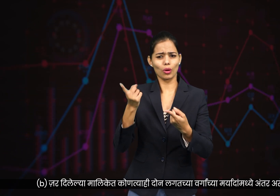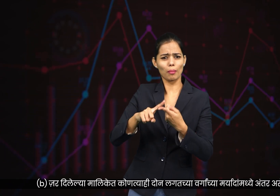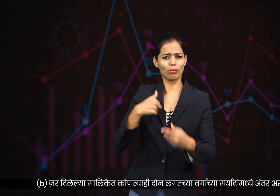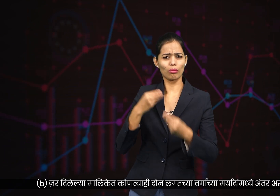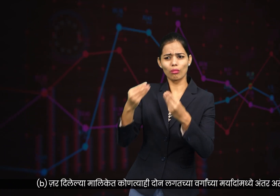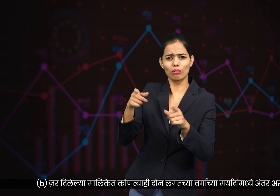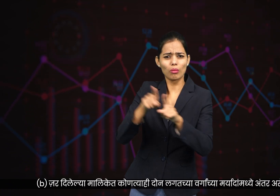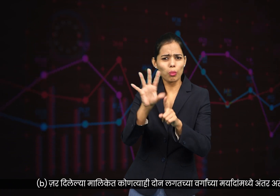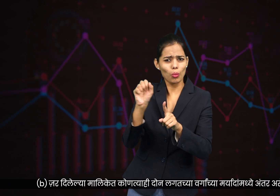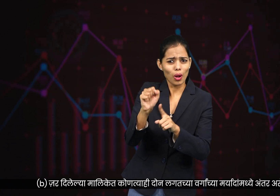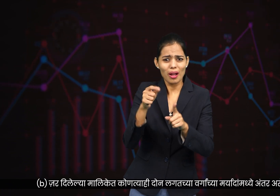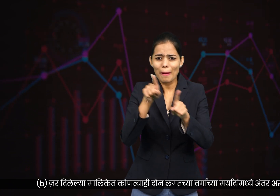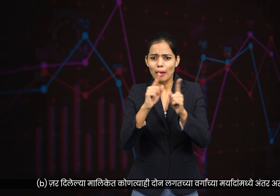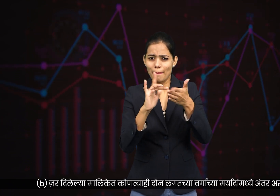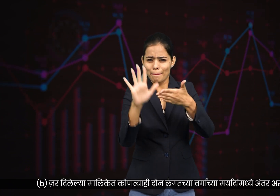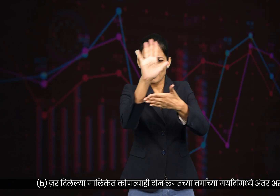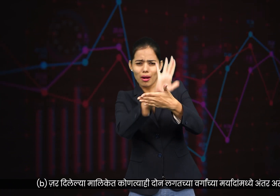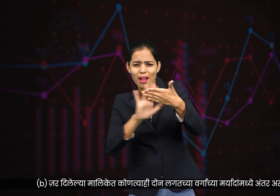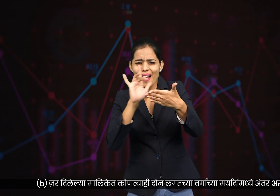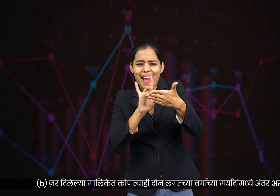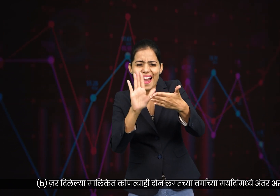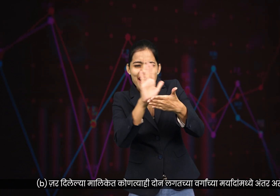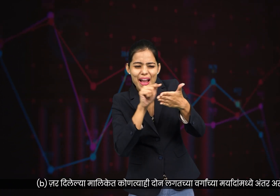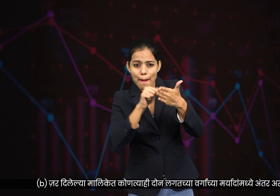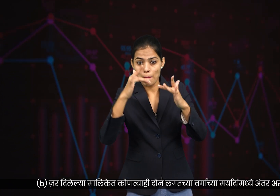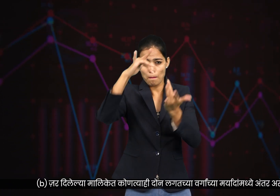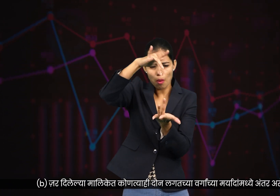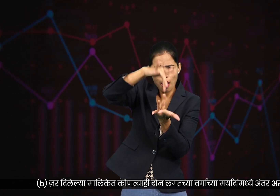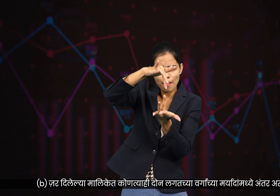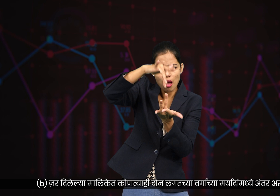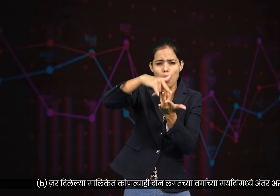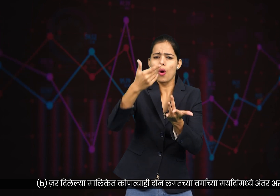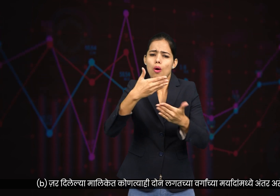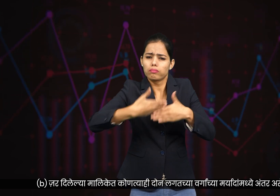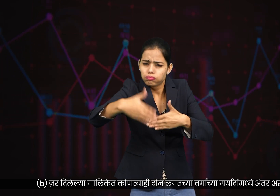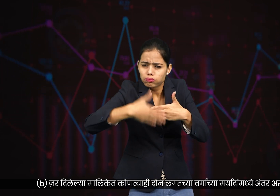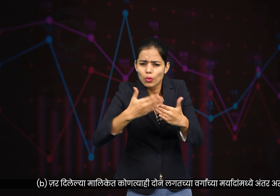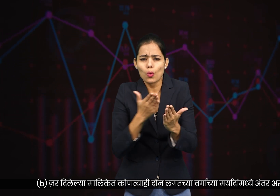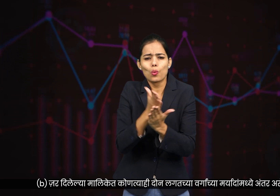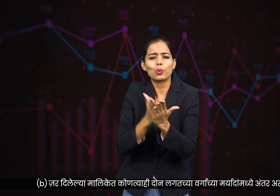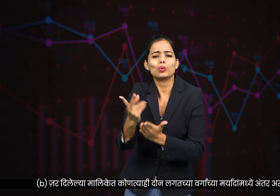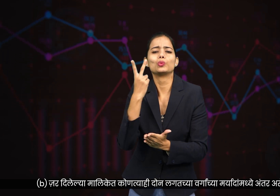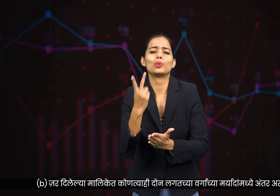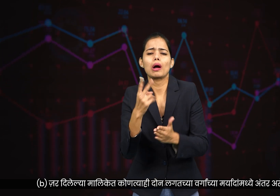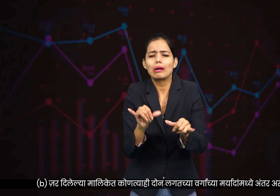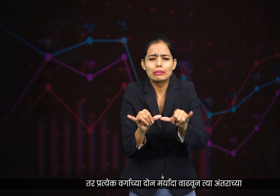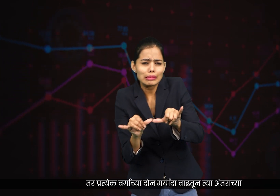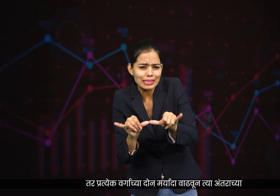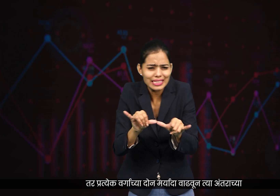बी जर दिलेल्या मालिकेत कोणत्याही दोन लगतच्या वर्गाच्या मर्यादांमध्ये अंतर असेल तर